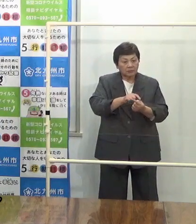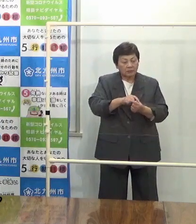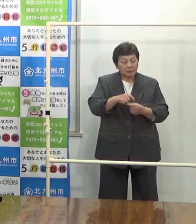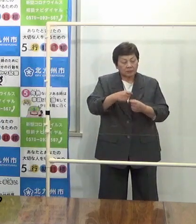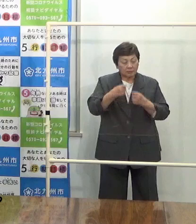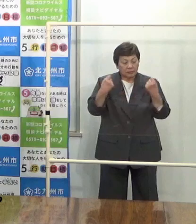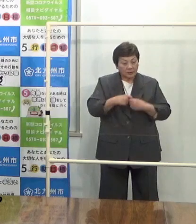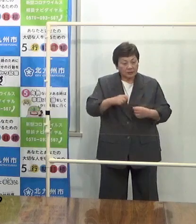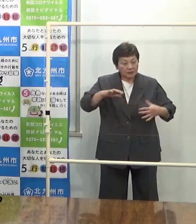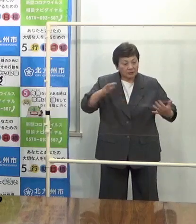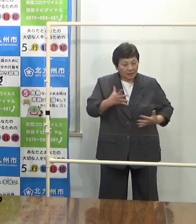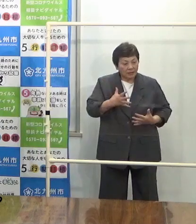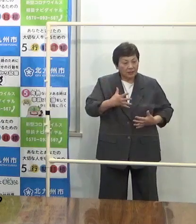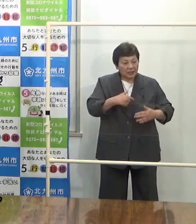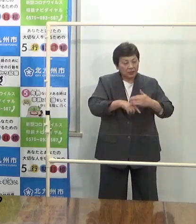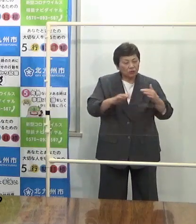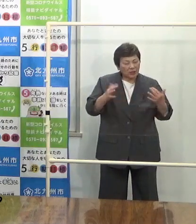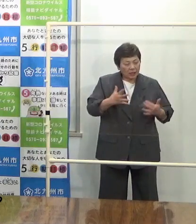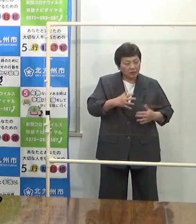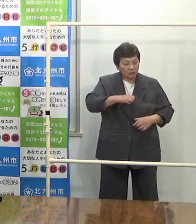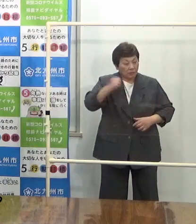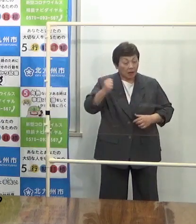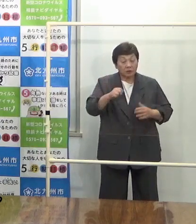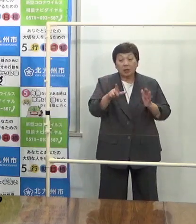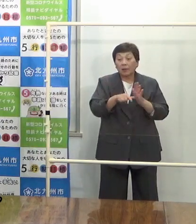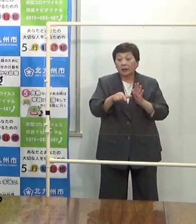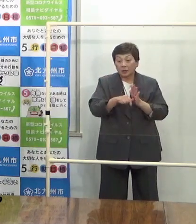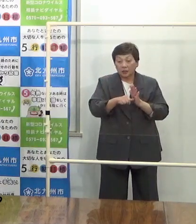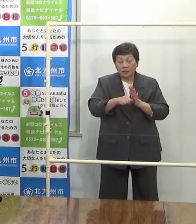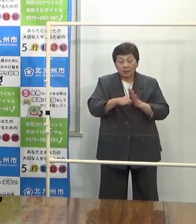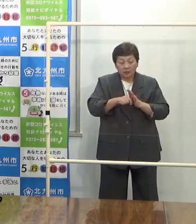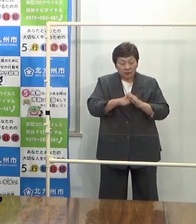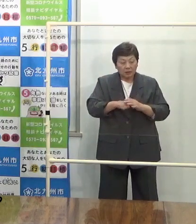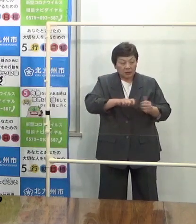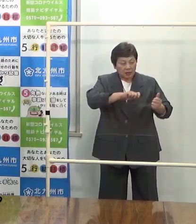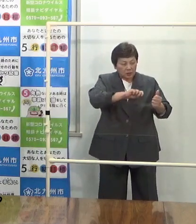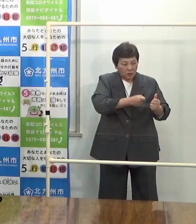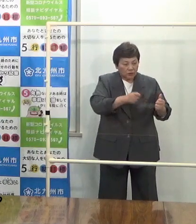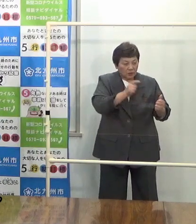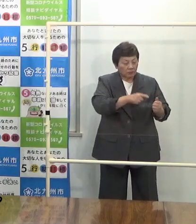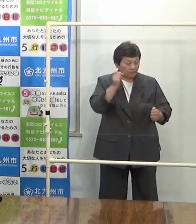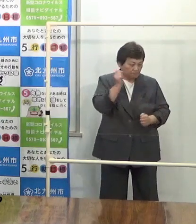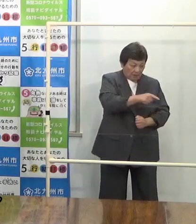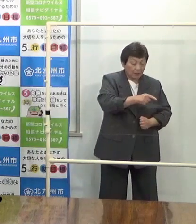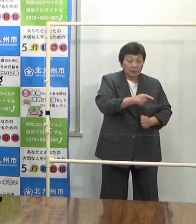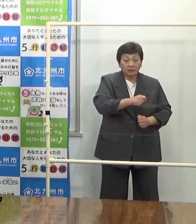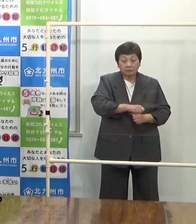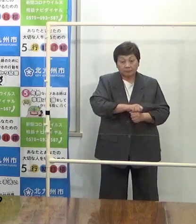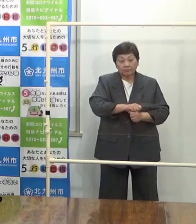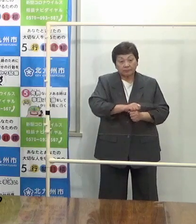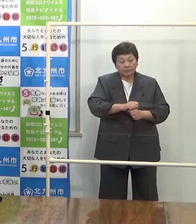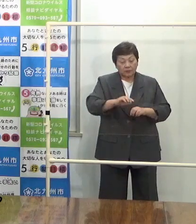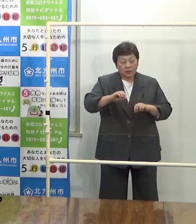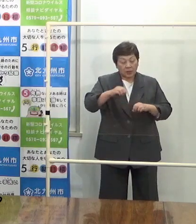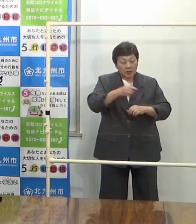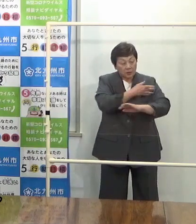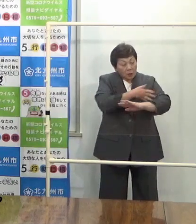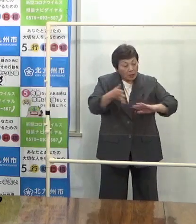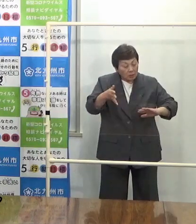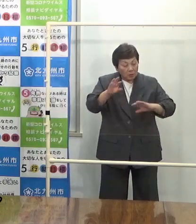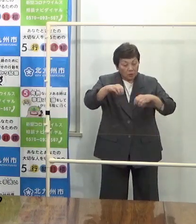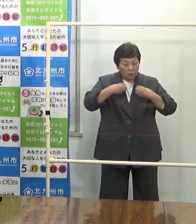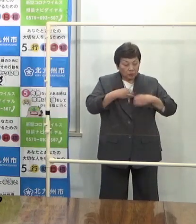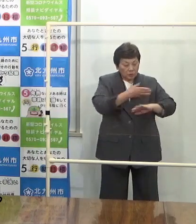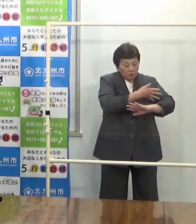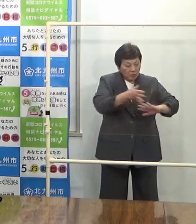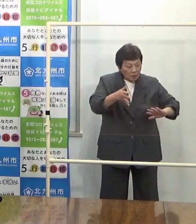由もなく調査を拒否すると、そうした場合には一定の強制力となるためにですね、感染経路、濃厚接